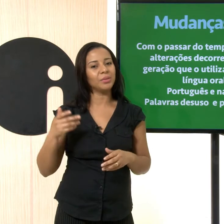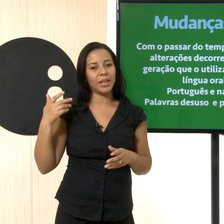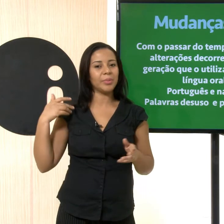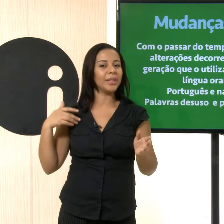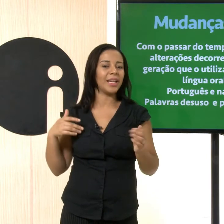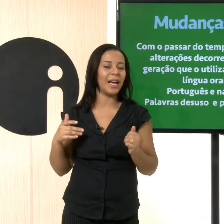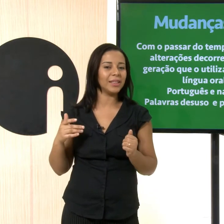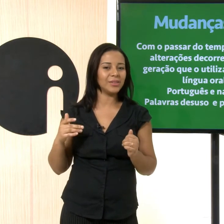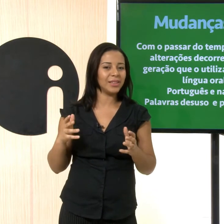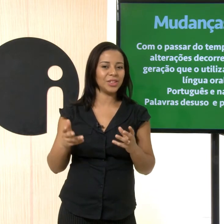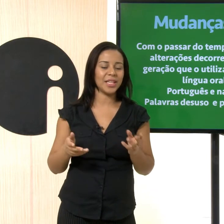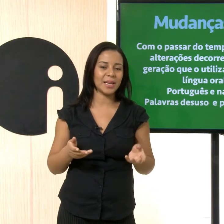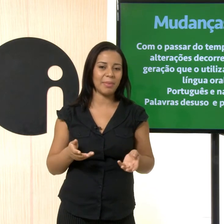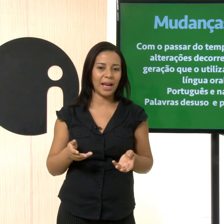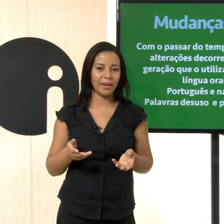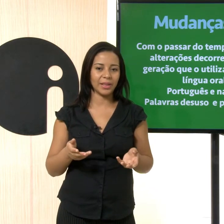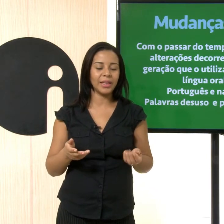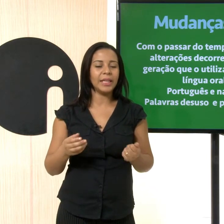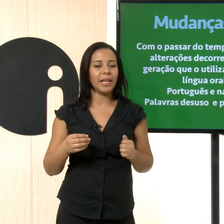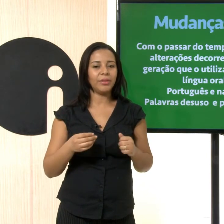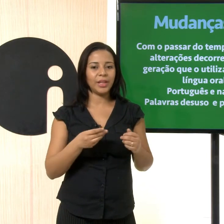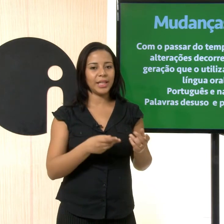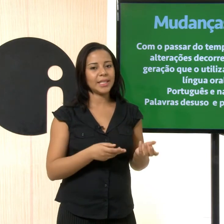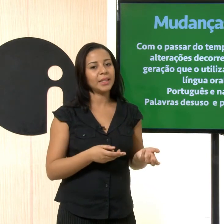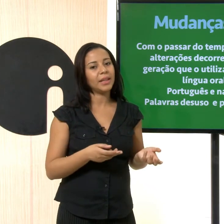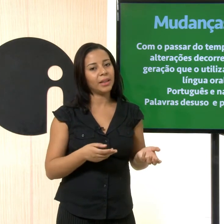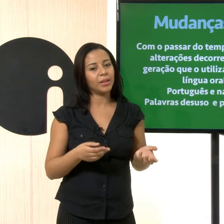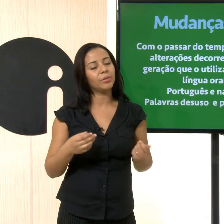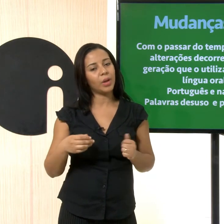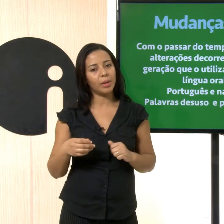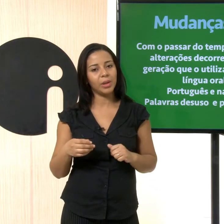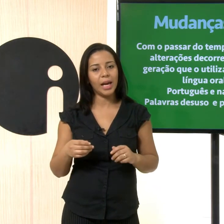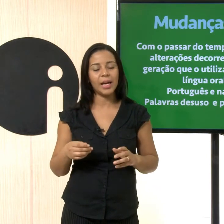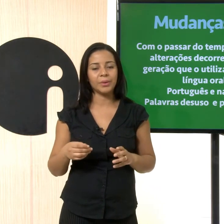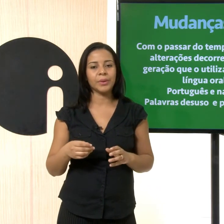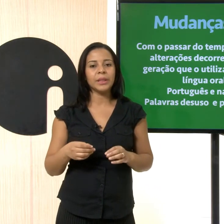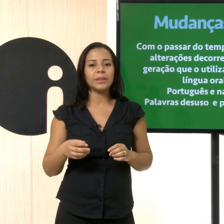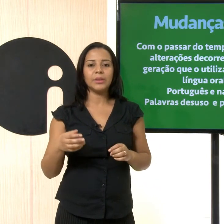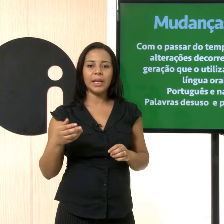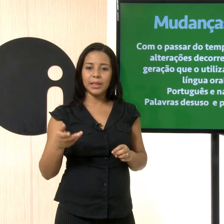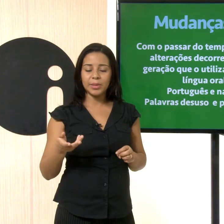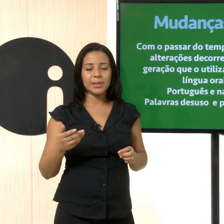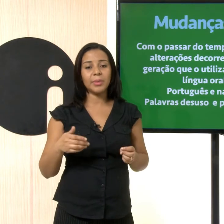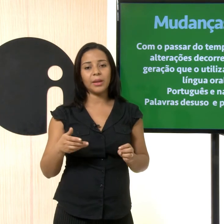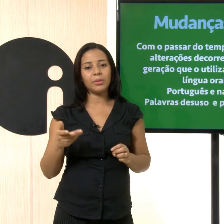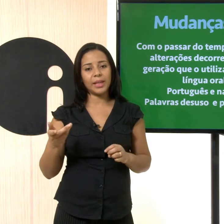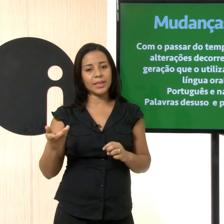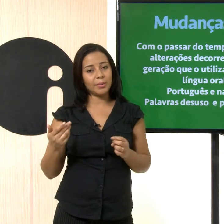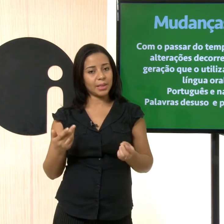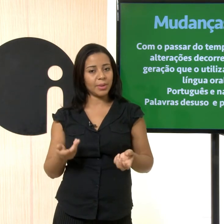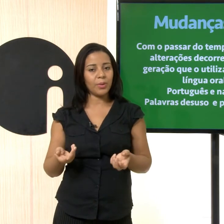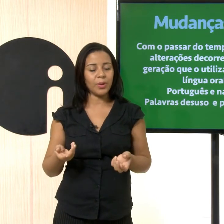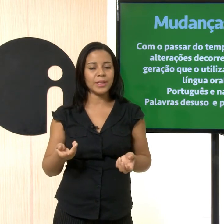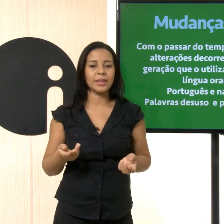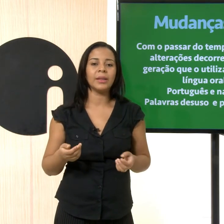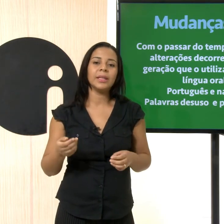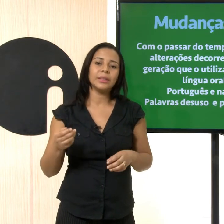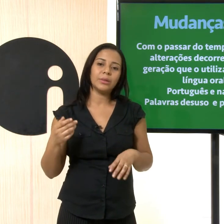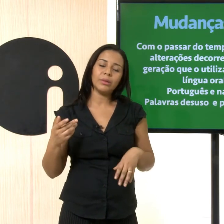tempo atrás não existia essa palavra. Ela foi acrescentada no vocabulário. Então, na Libras também acontece a mesma coisa. Então,